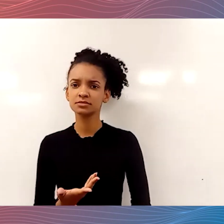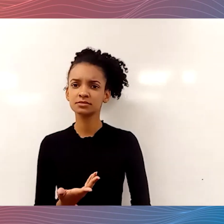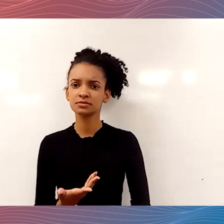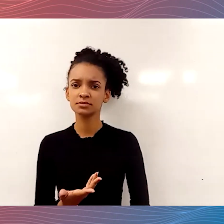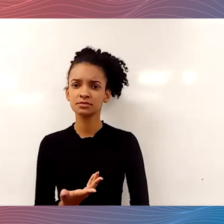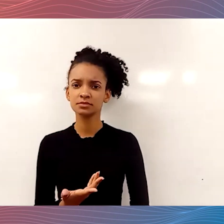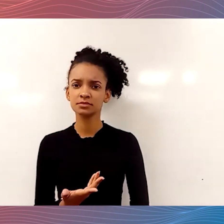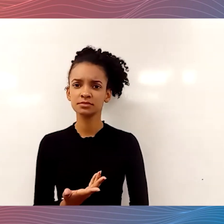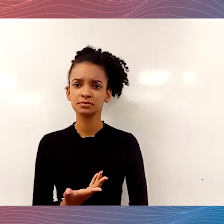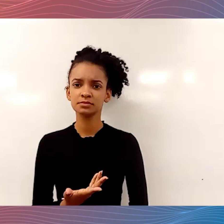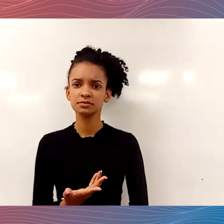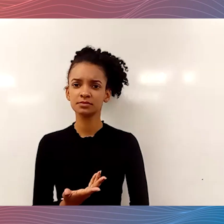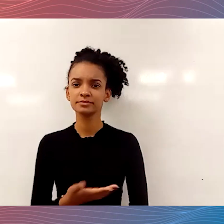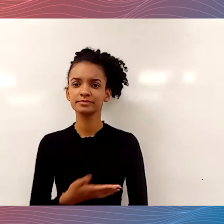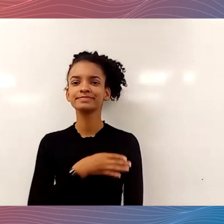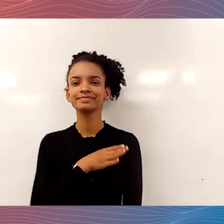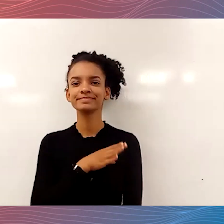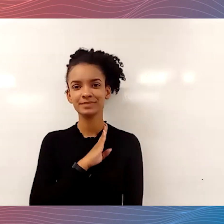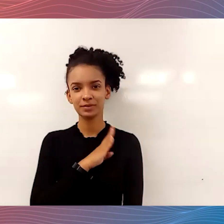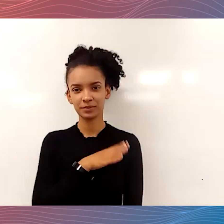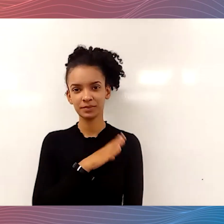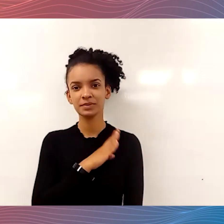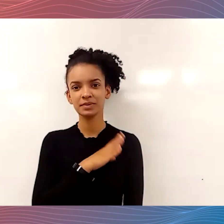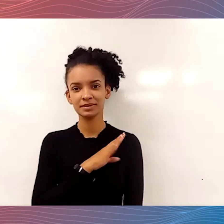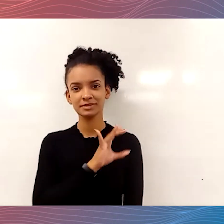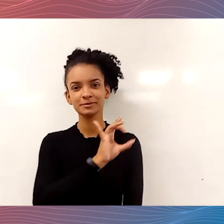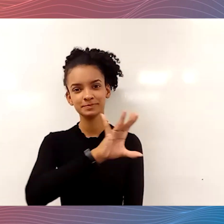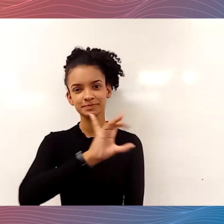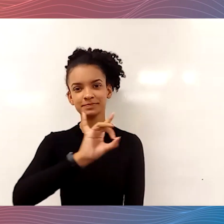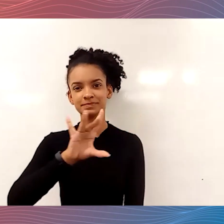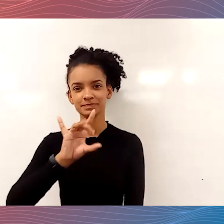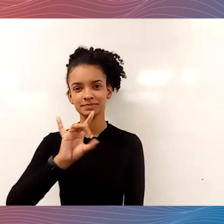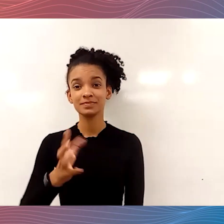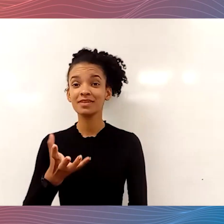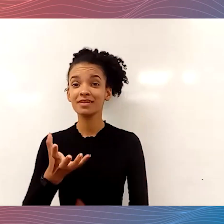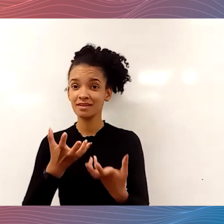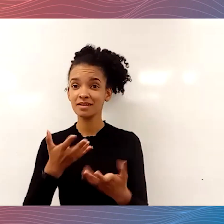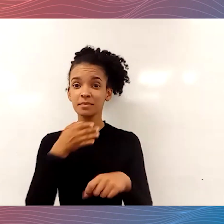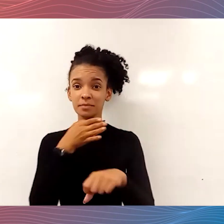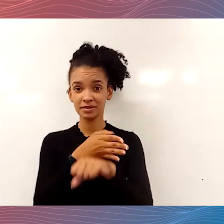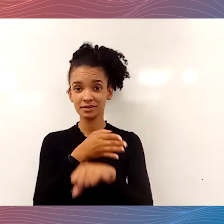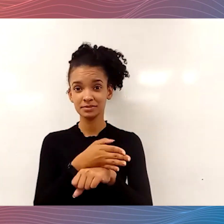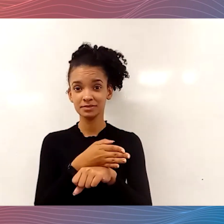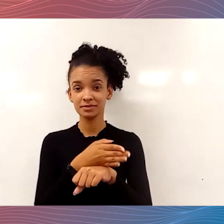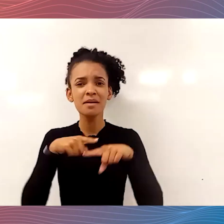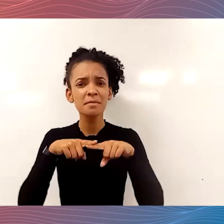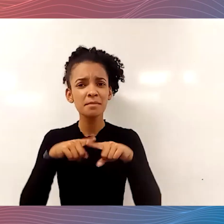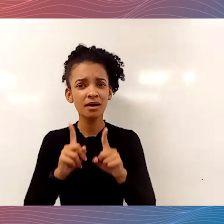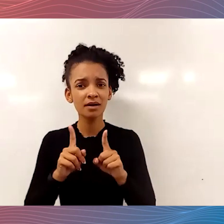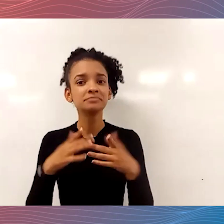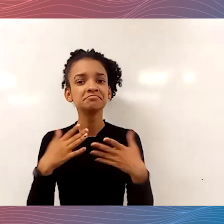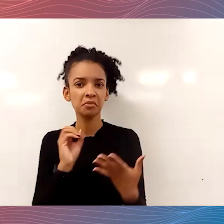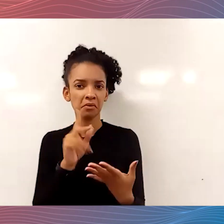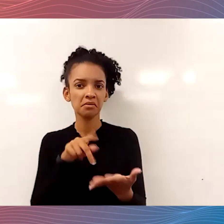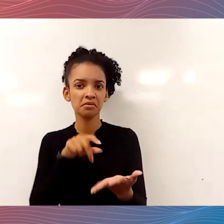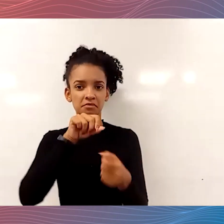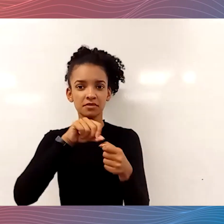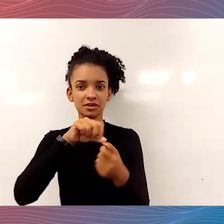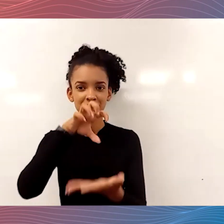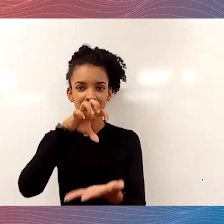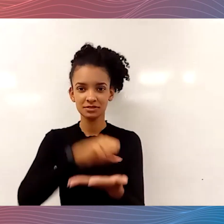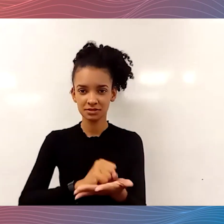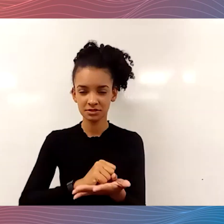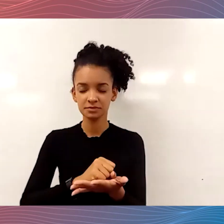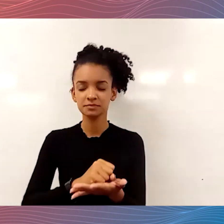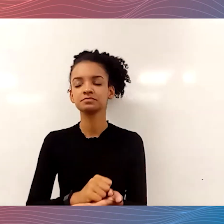É o coração que elas têm, querer participar. Aí só que fizeram inscrição, né? No calor do momento fizeram